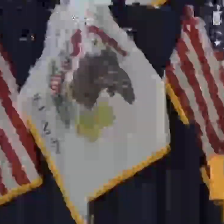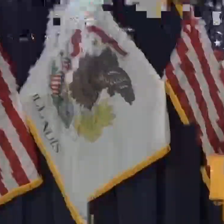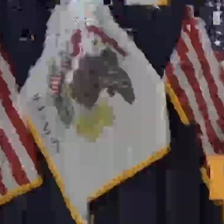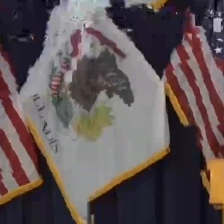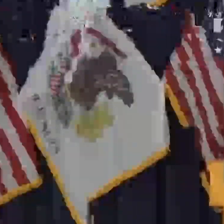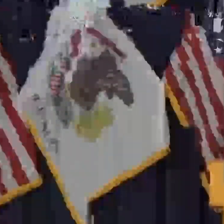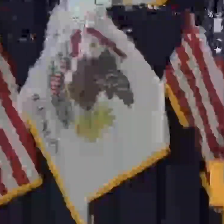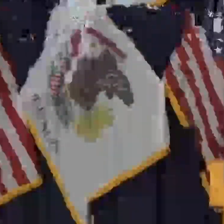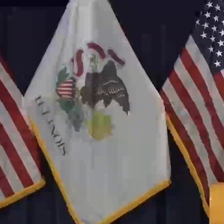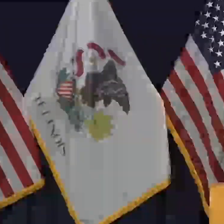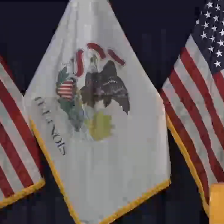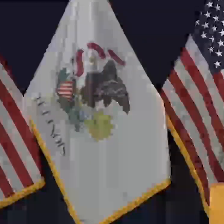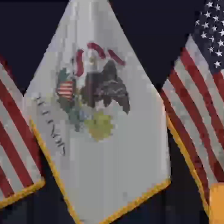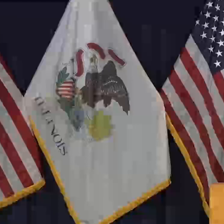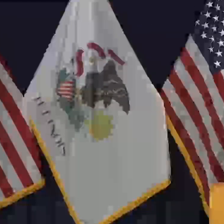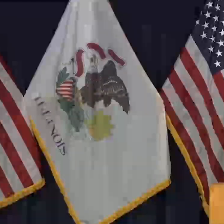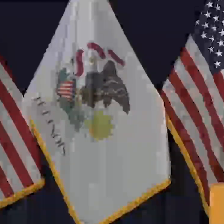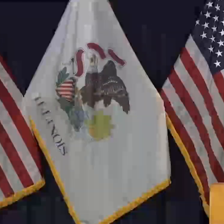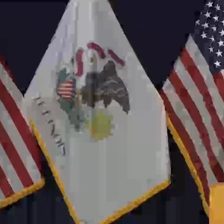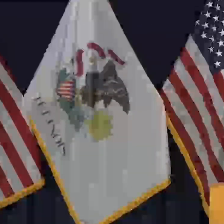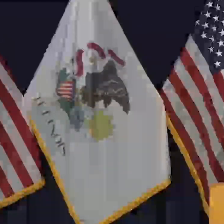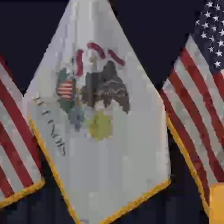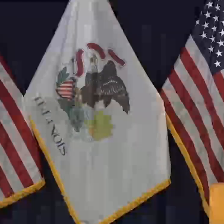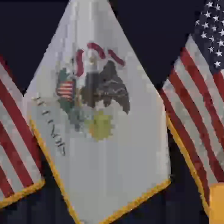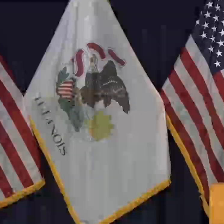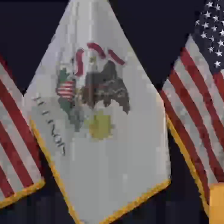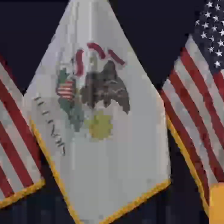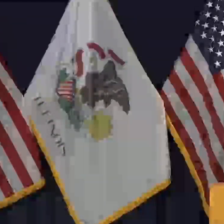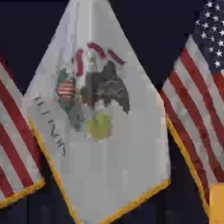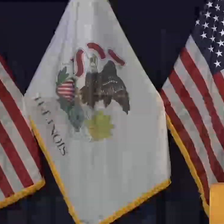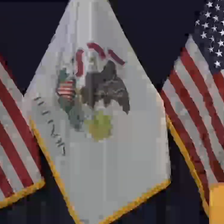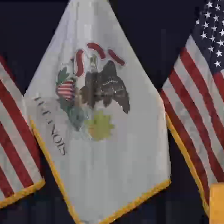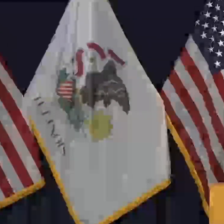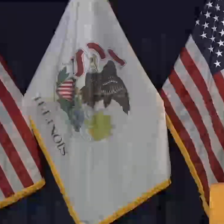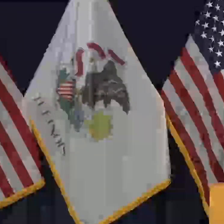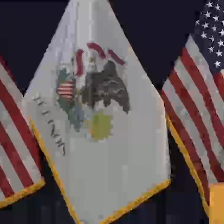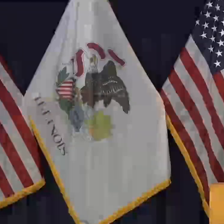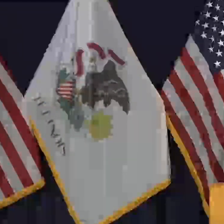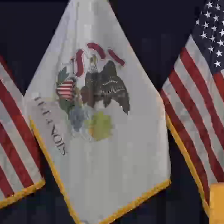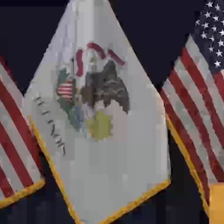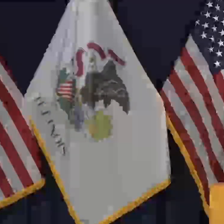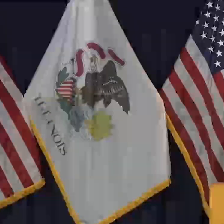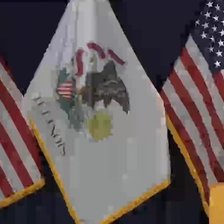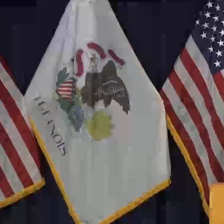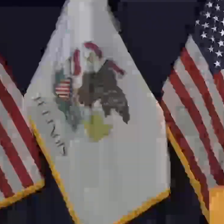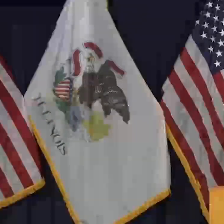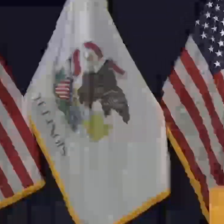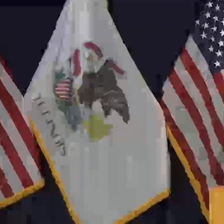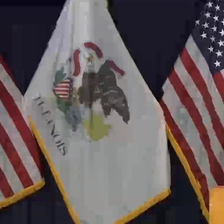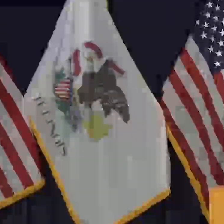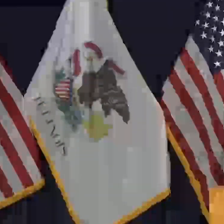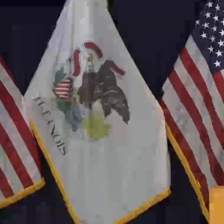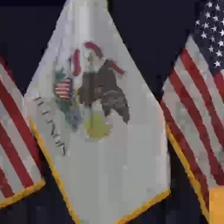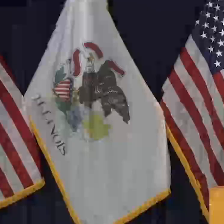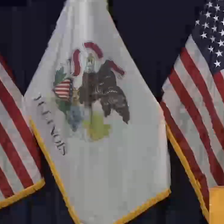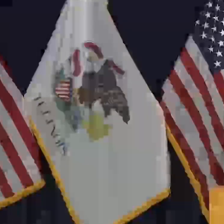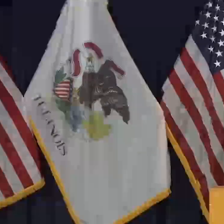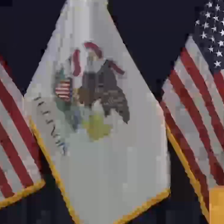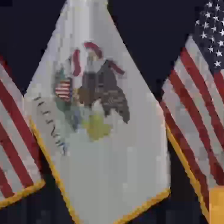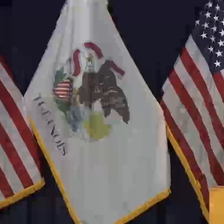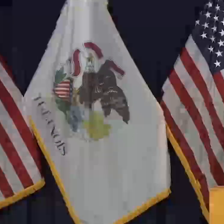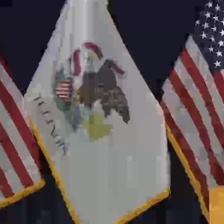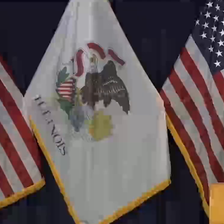a muchísimos negocios y que a empezar sus operaciones. Hemos creado sobre más